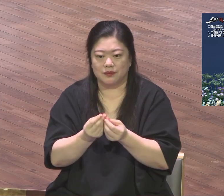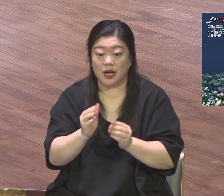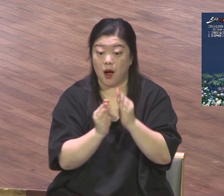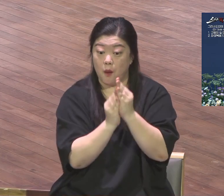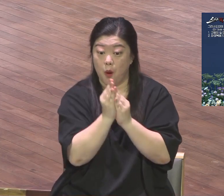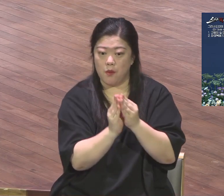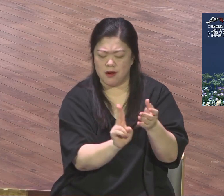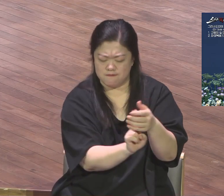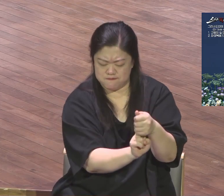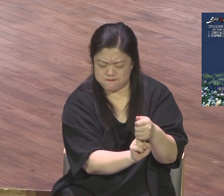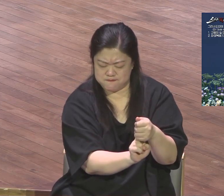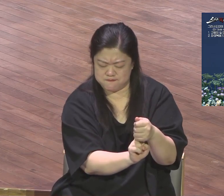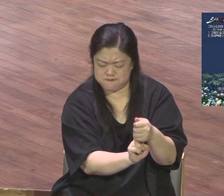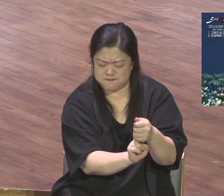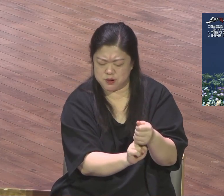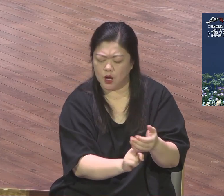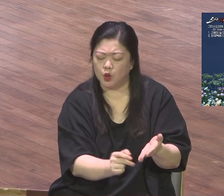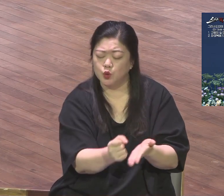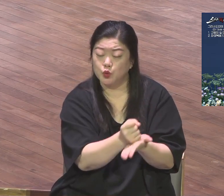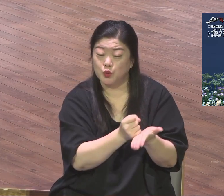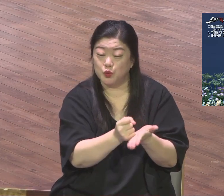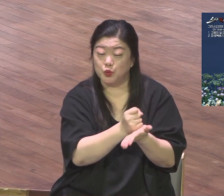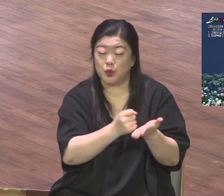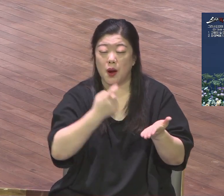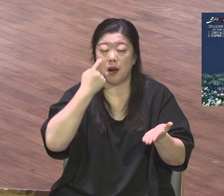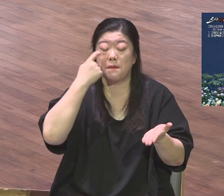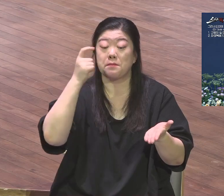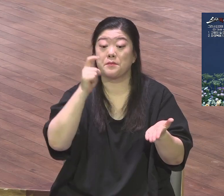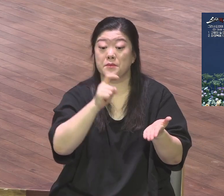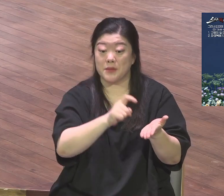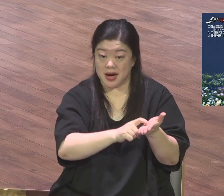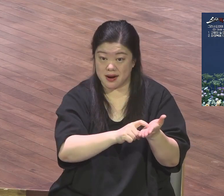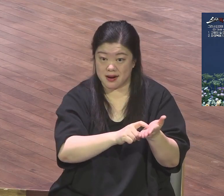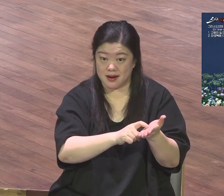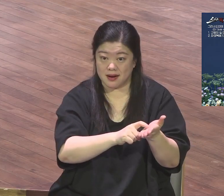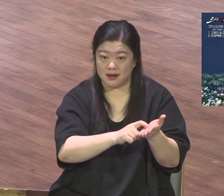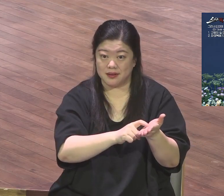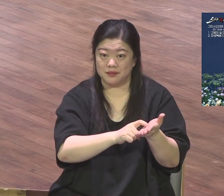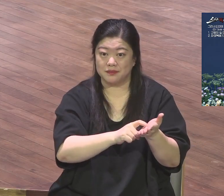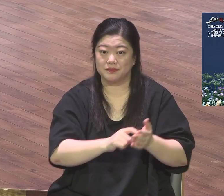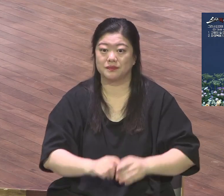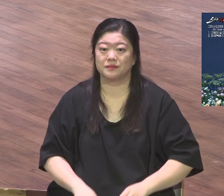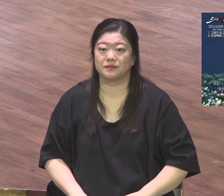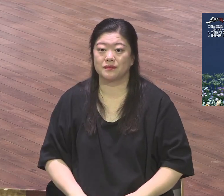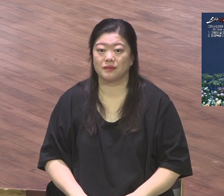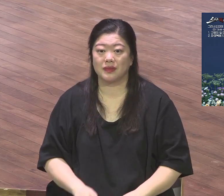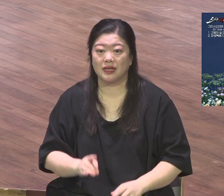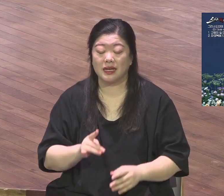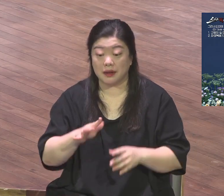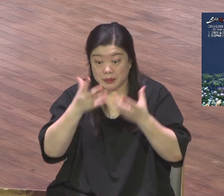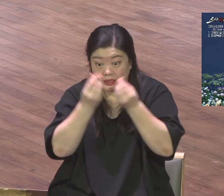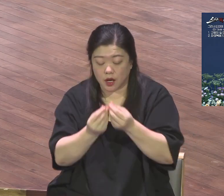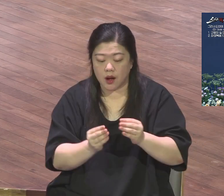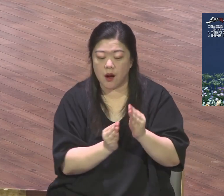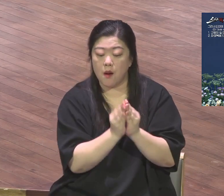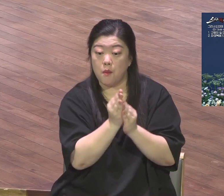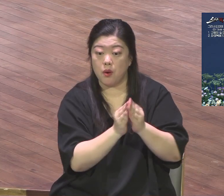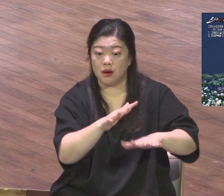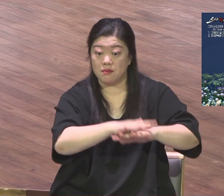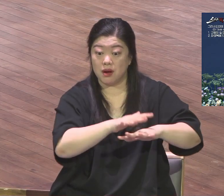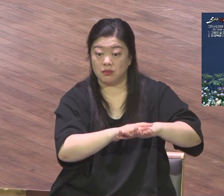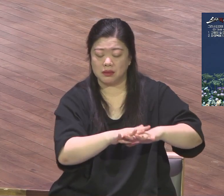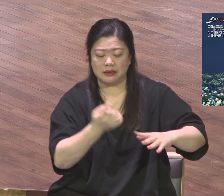감추어진 보물을 우연히 발견했다. A man happens to find.